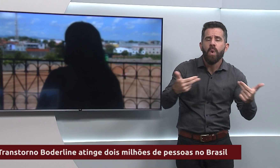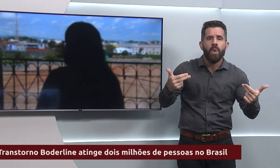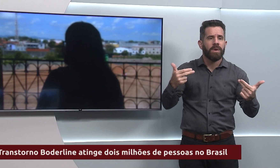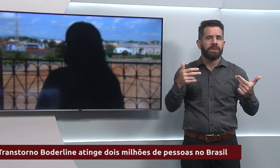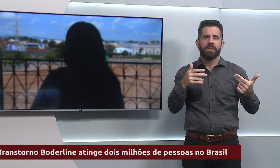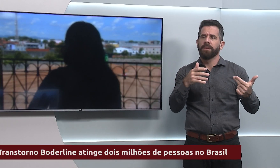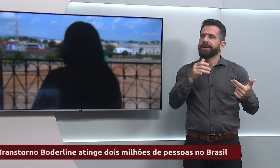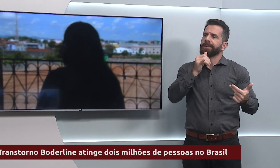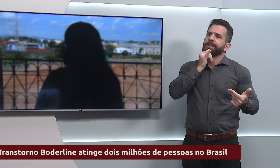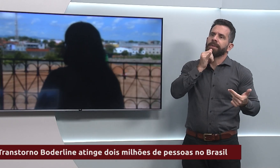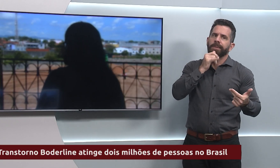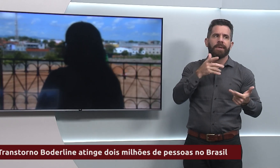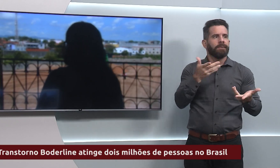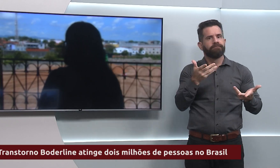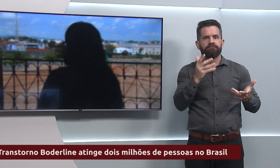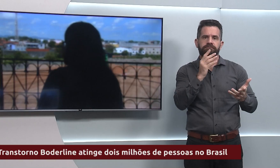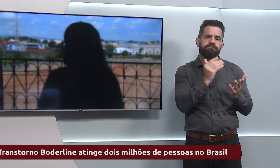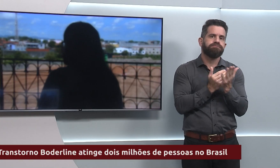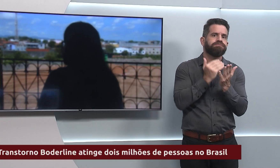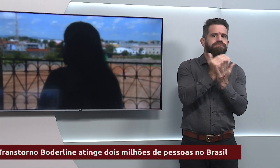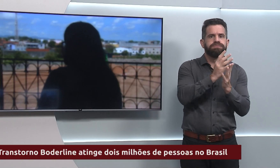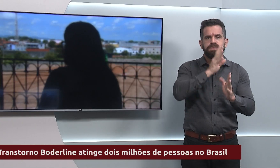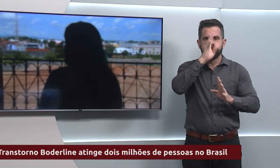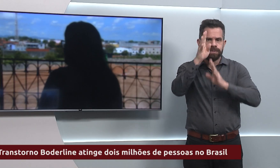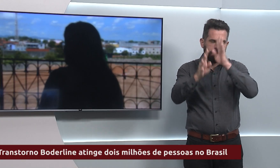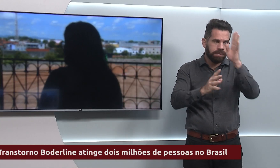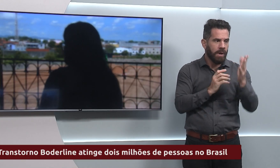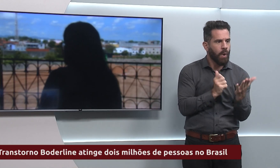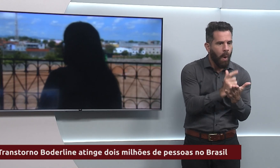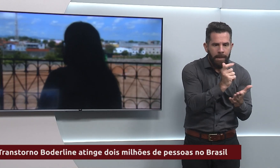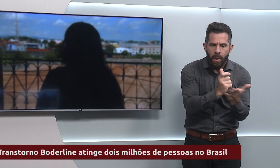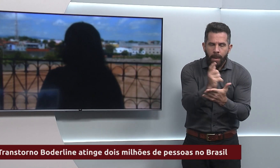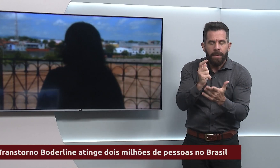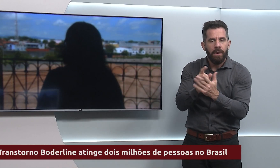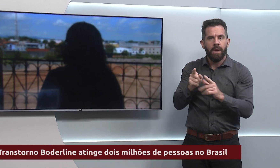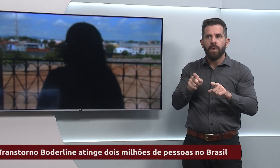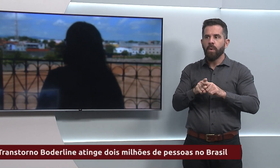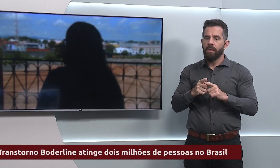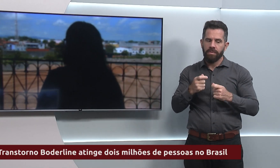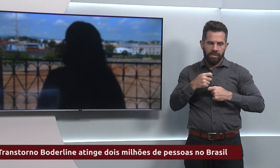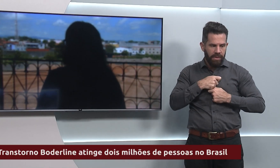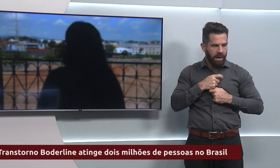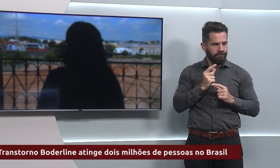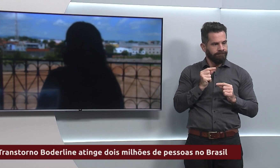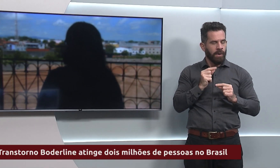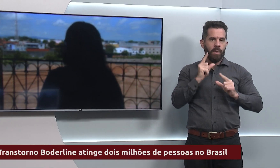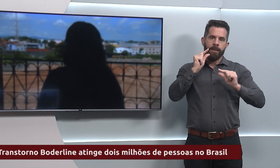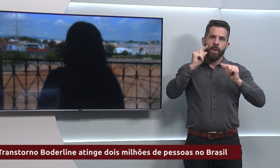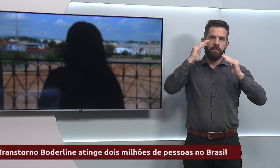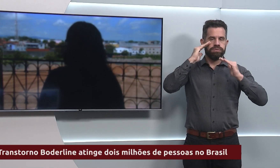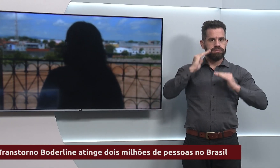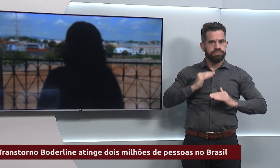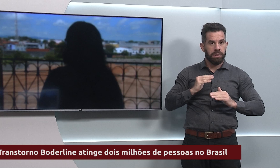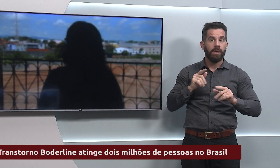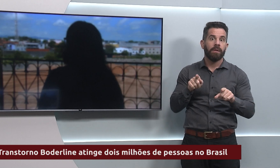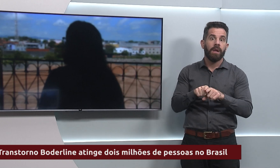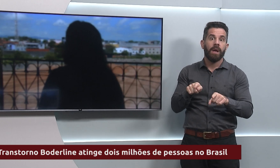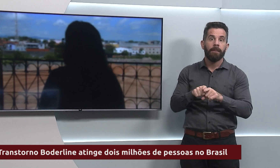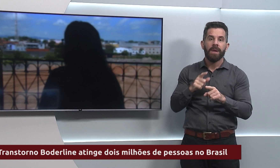as compras excessivas iriam preencher também aquilo. E começou a atrapalhar no meu dia a dia, porque eu tinha aquela preocupação